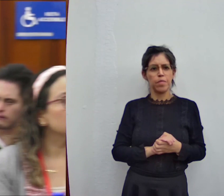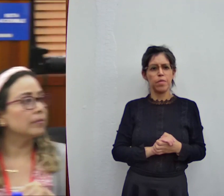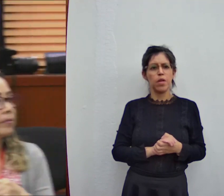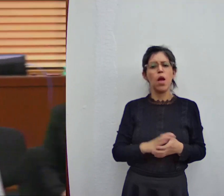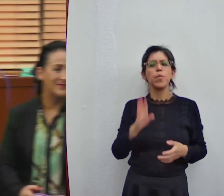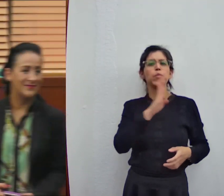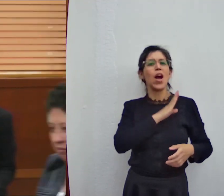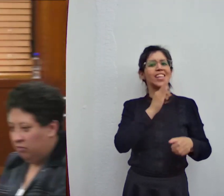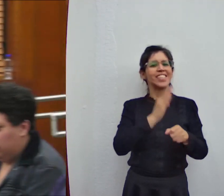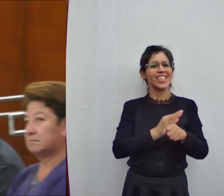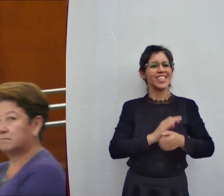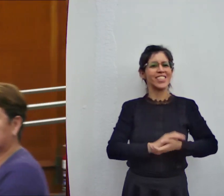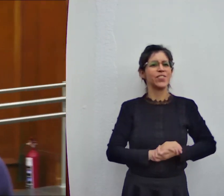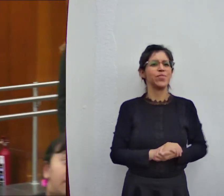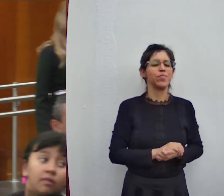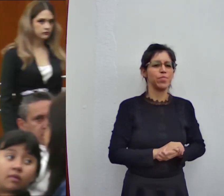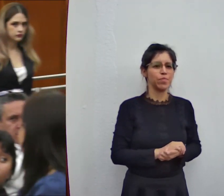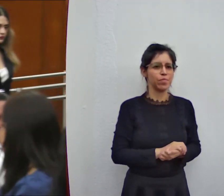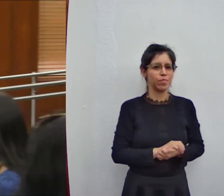Hola a todos.